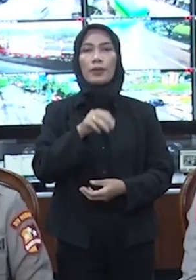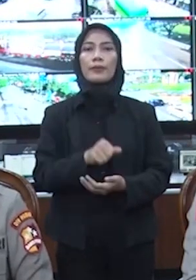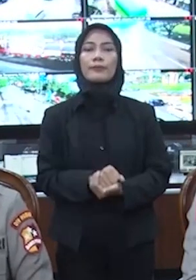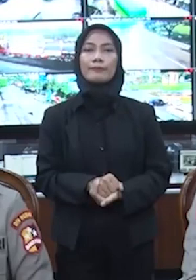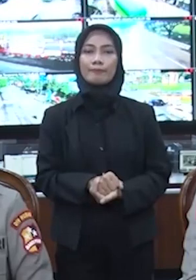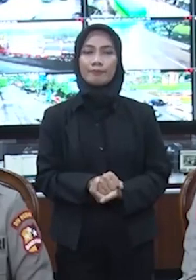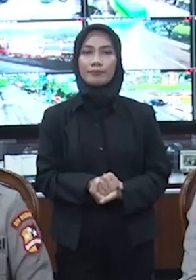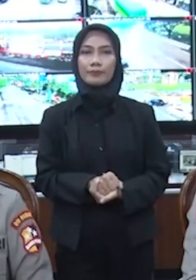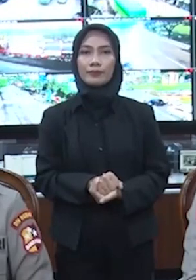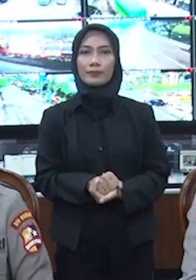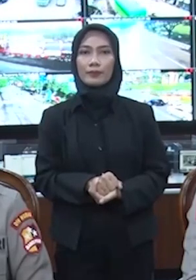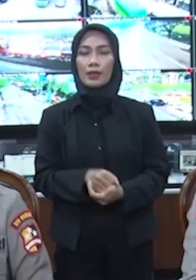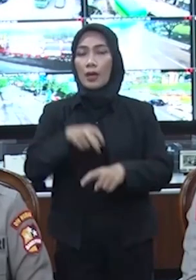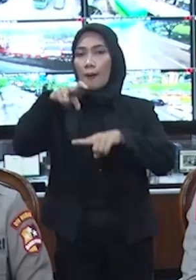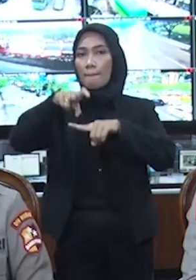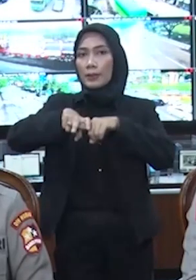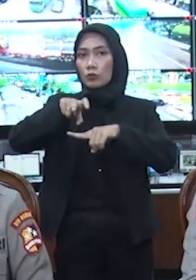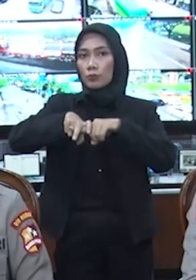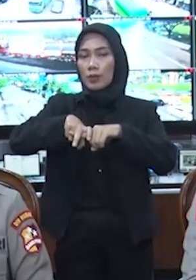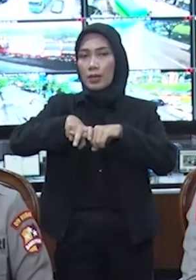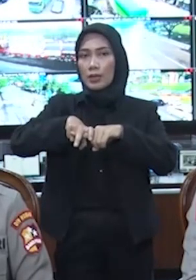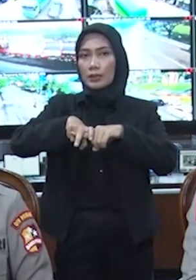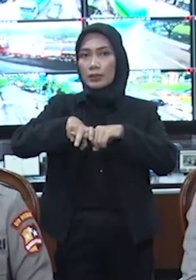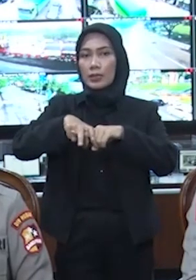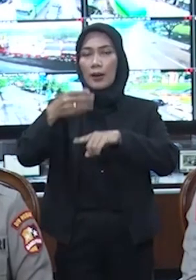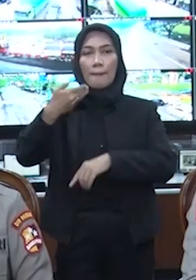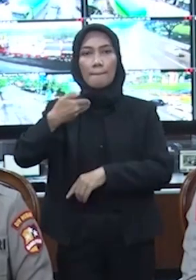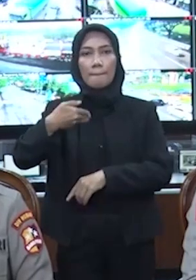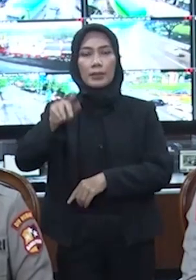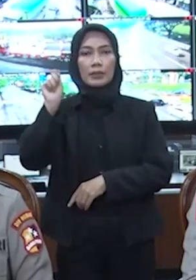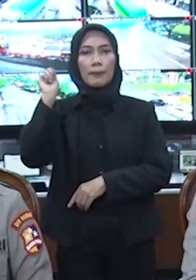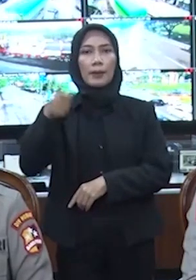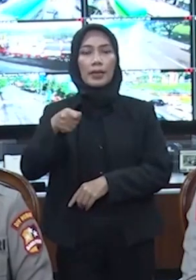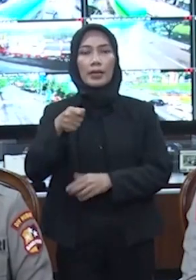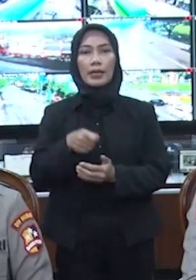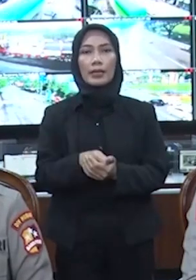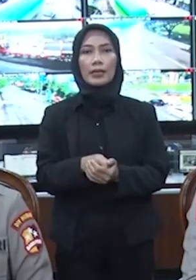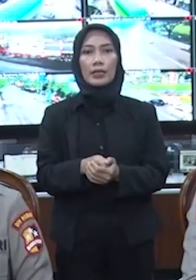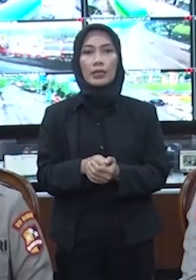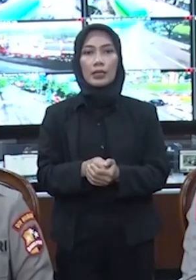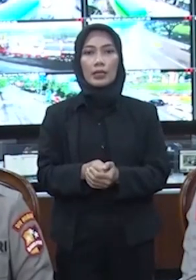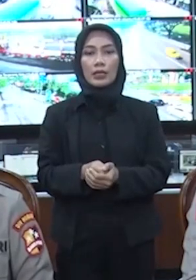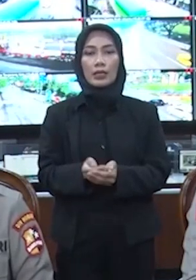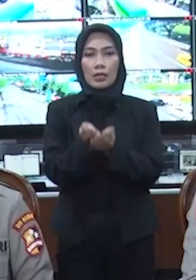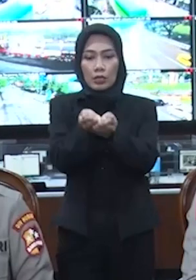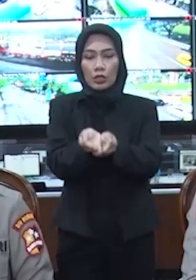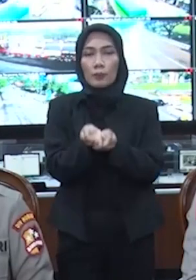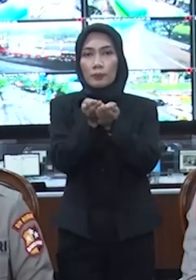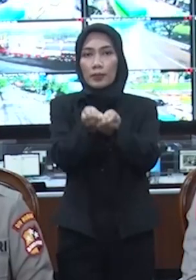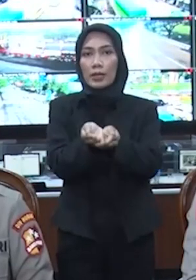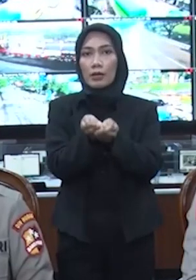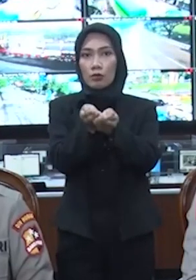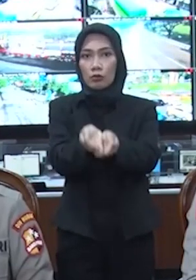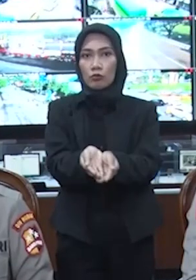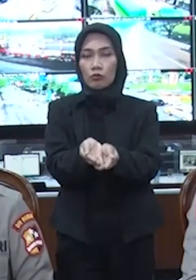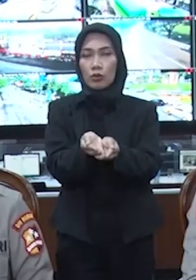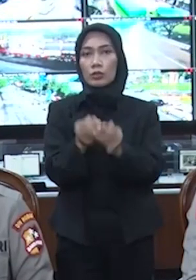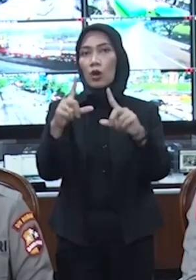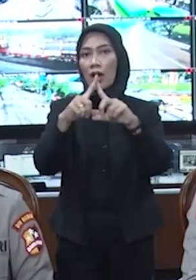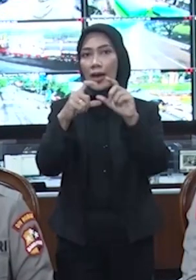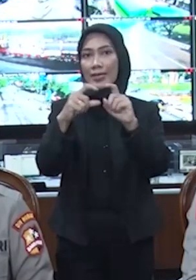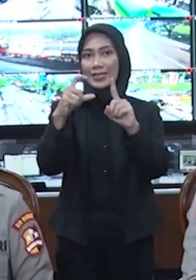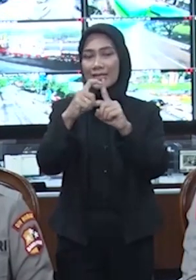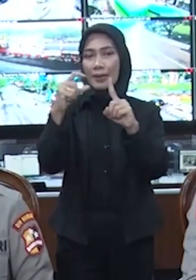jumlah penumpang yang melakukan keberangkatan menggunakan angkutan sungai danau dan penyeberangan atau